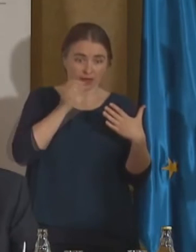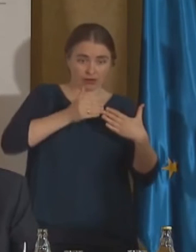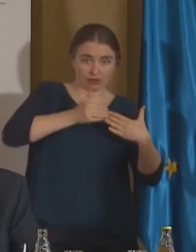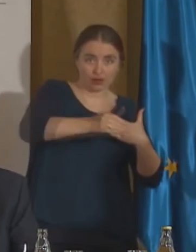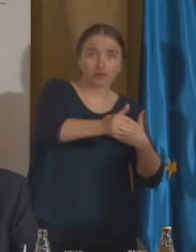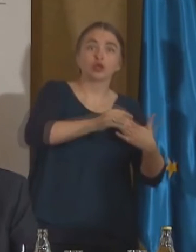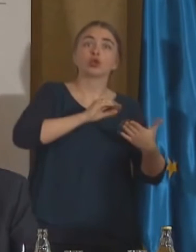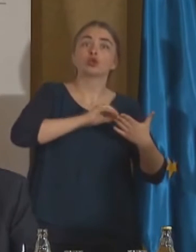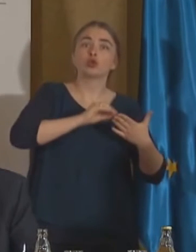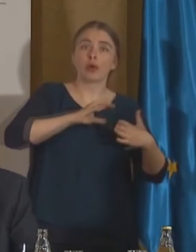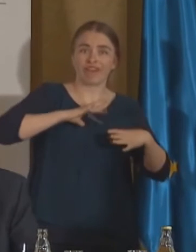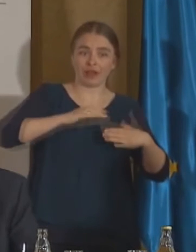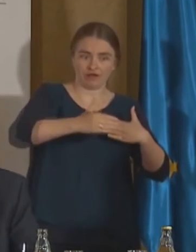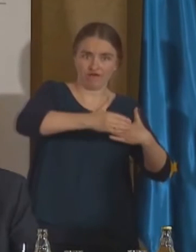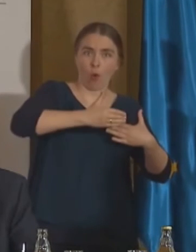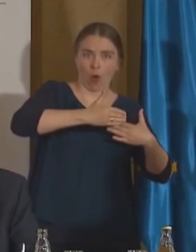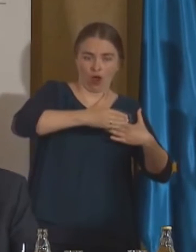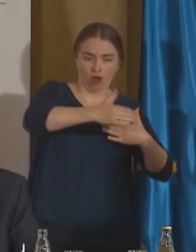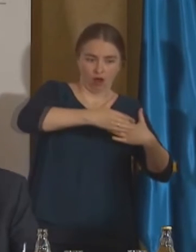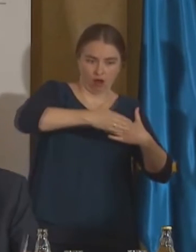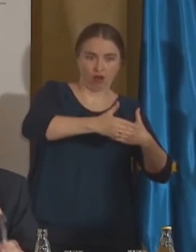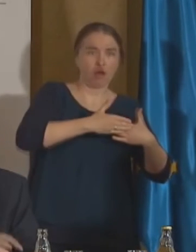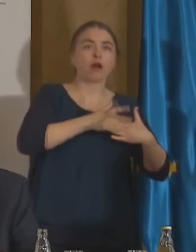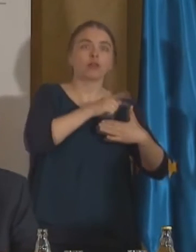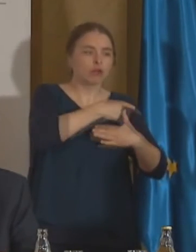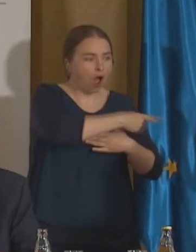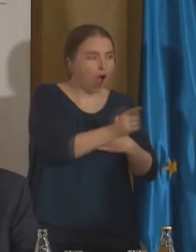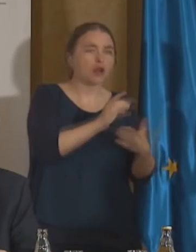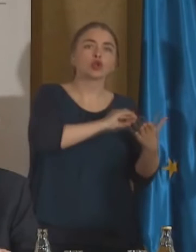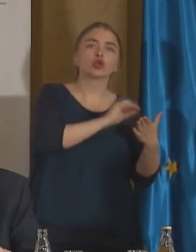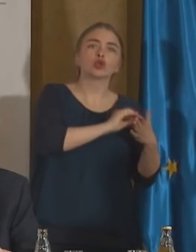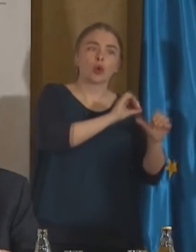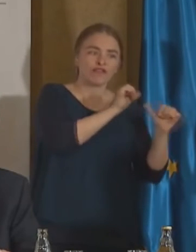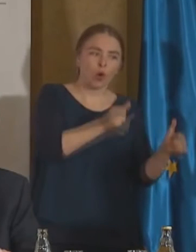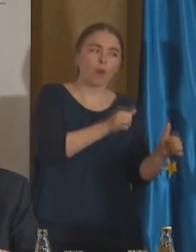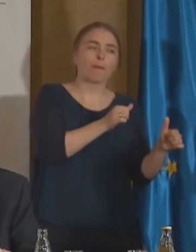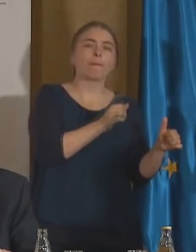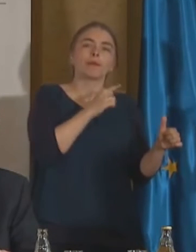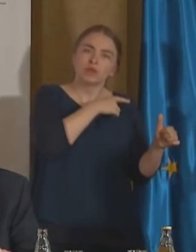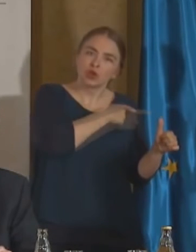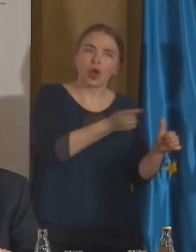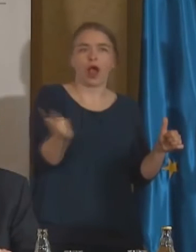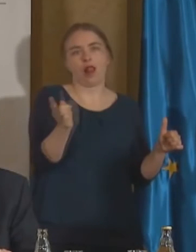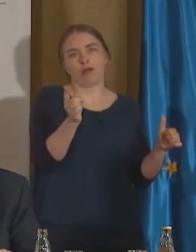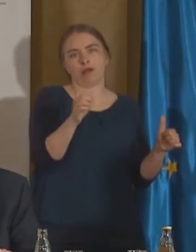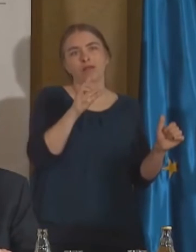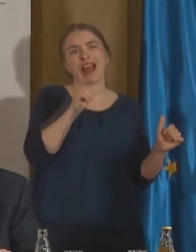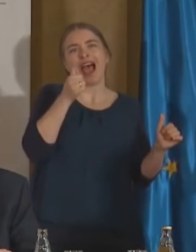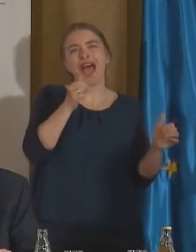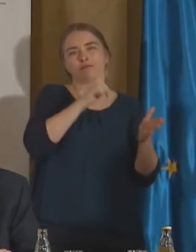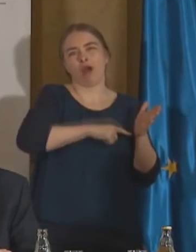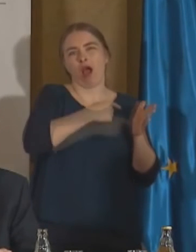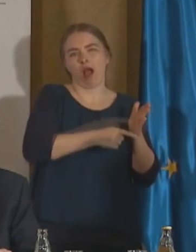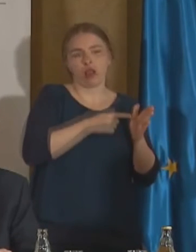Schulferien dabei, dass wir jeden Jahrgang an jeder Schulform mindestens einmal in die Schule sozusagen holen wollen.